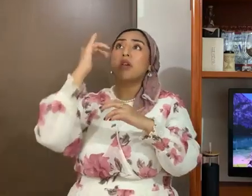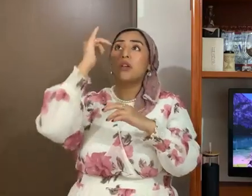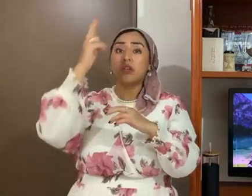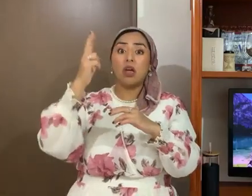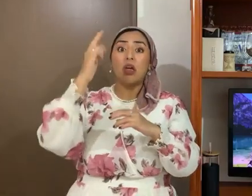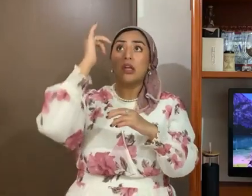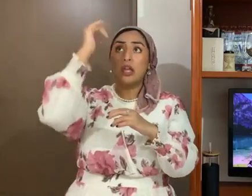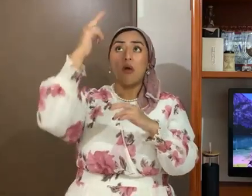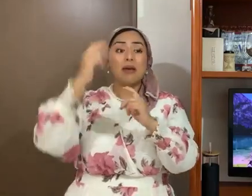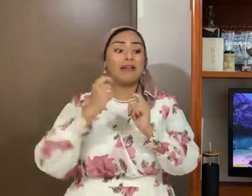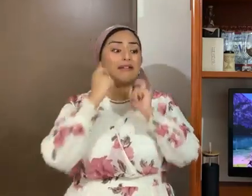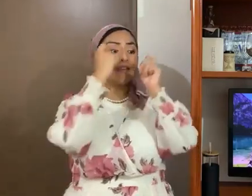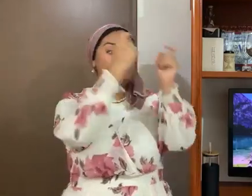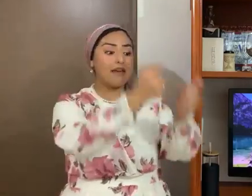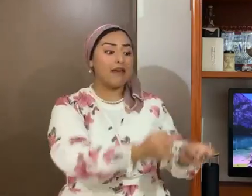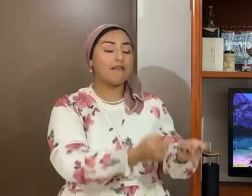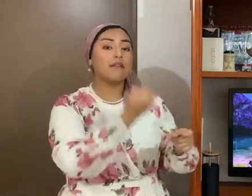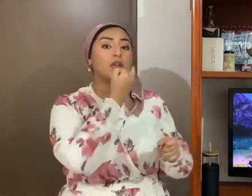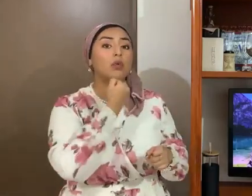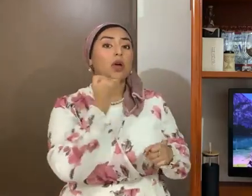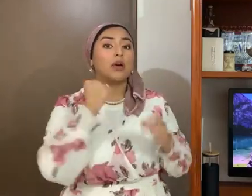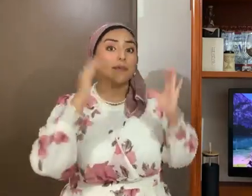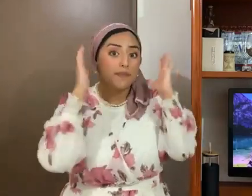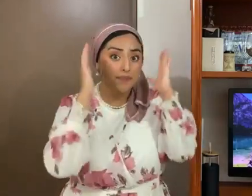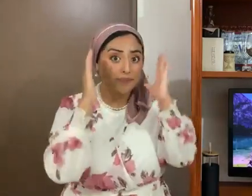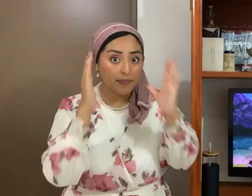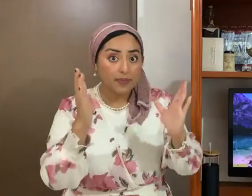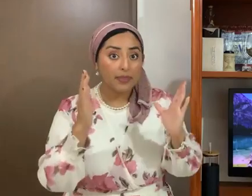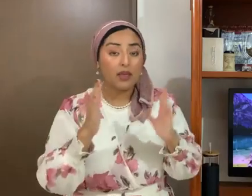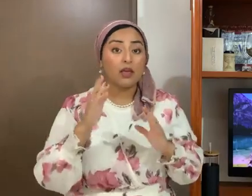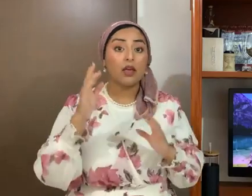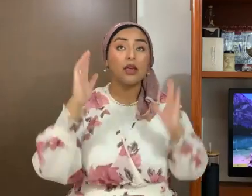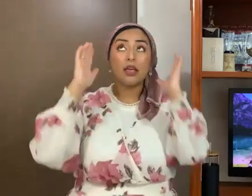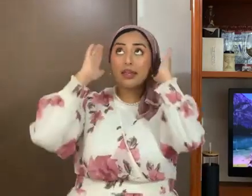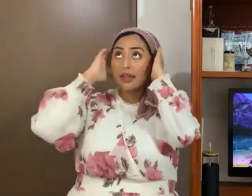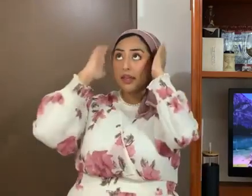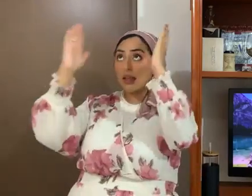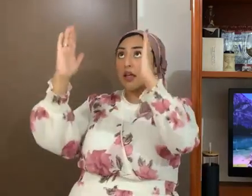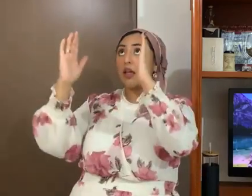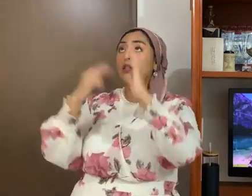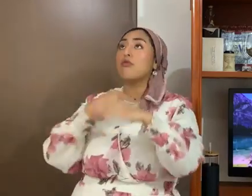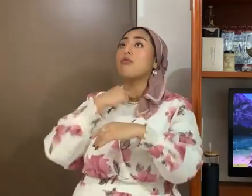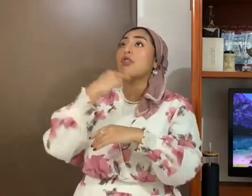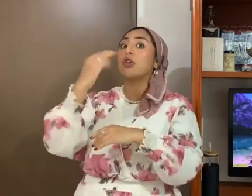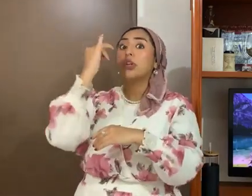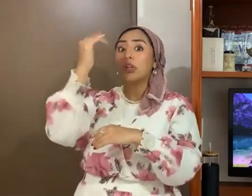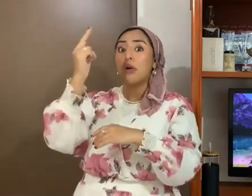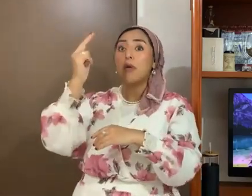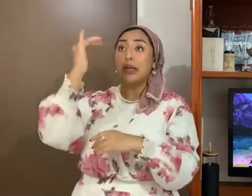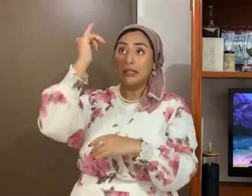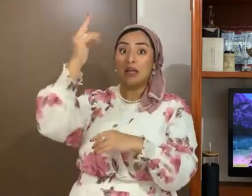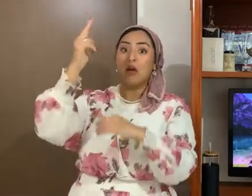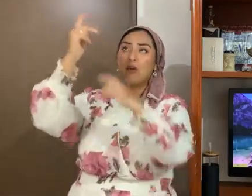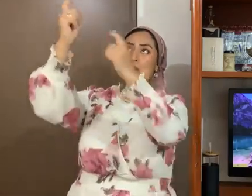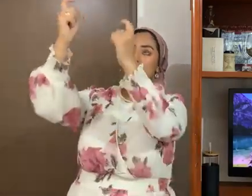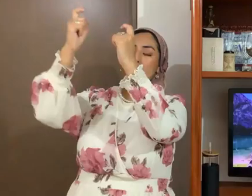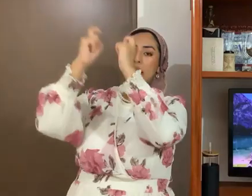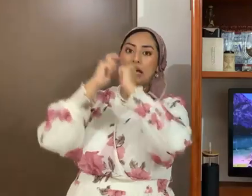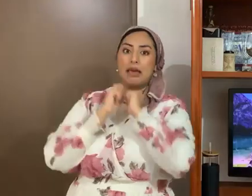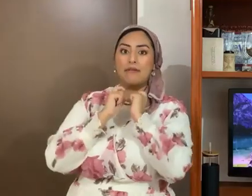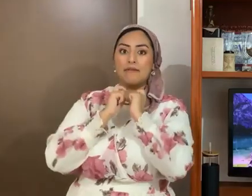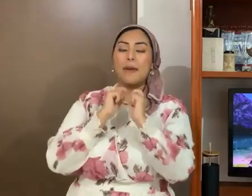al pueblo de Israel. Mucha atención. El escuchar la voz de Yahweh es una facultad que el Eterno,